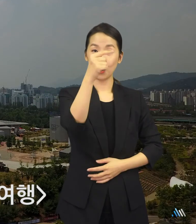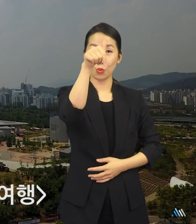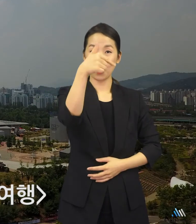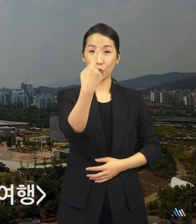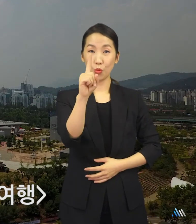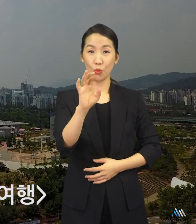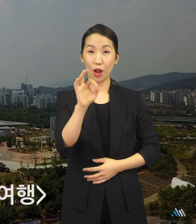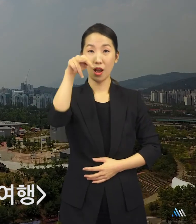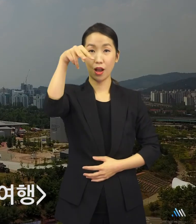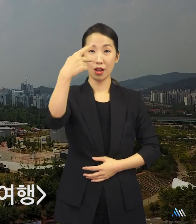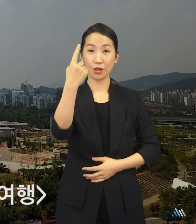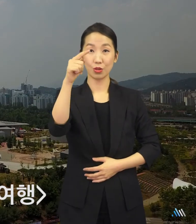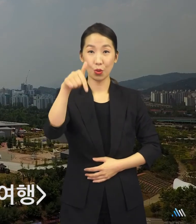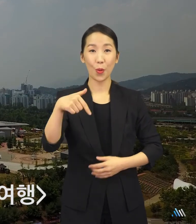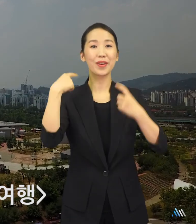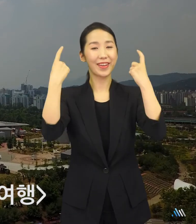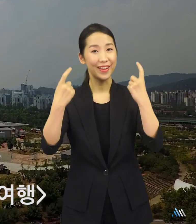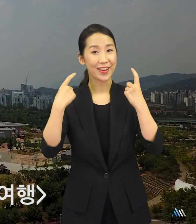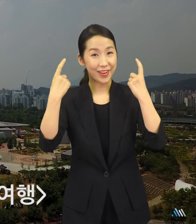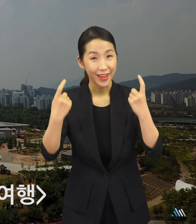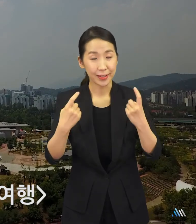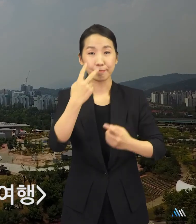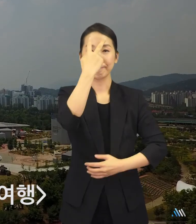초강속 여행,